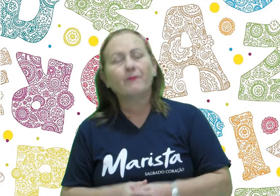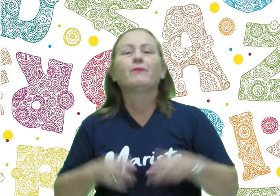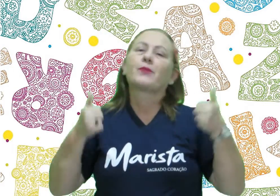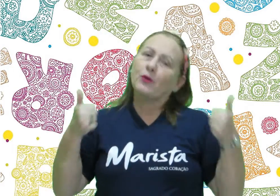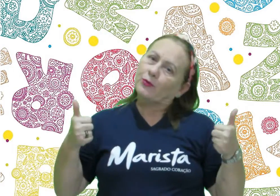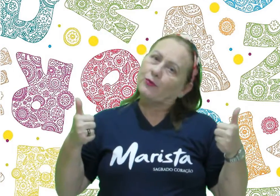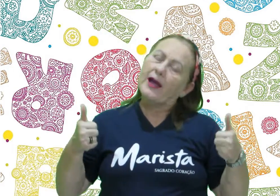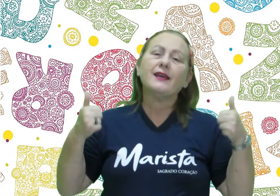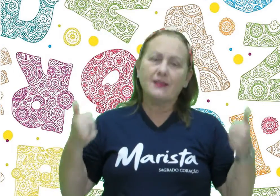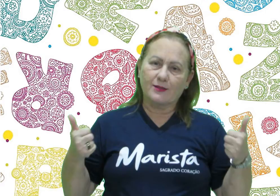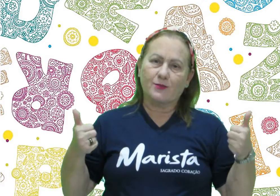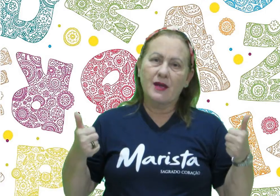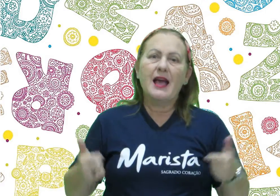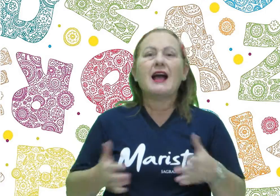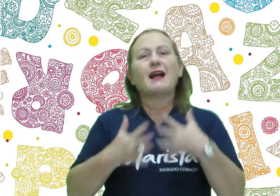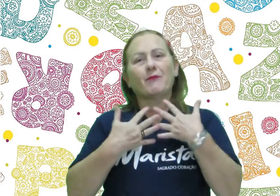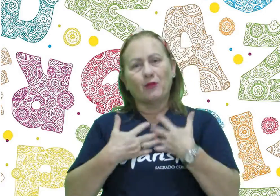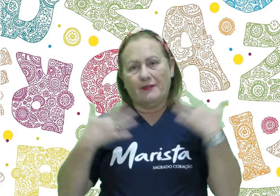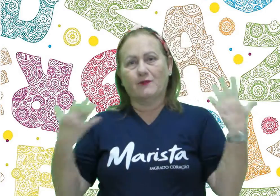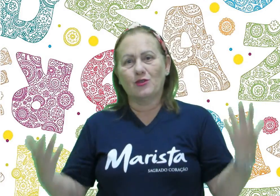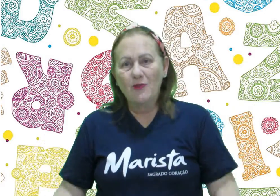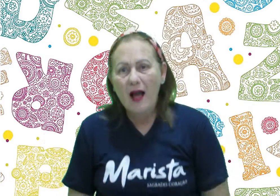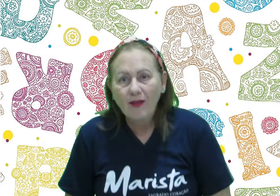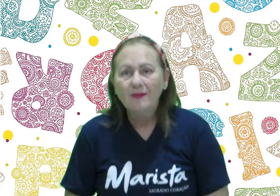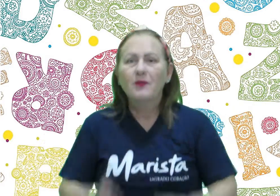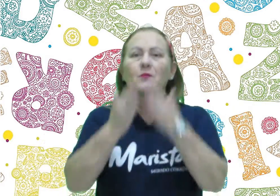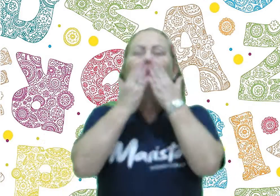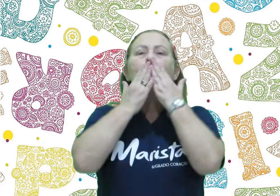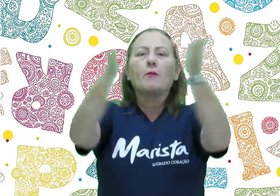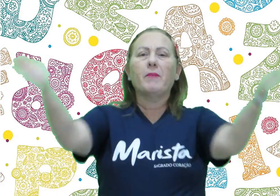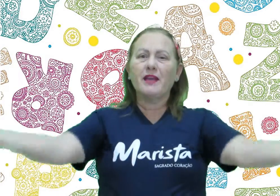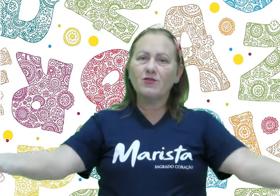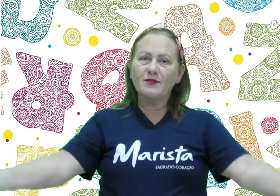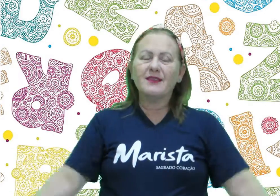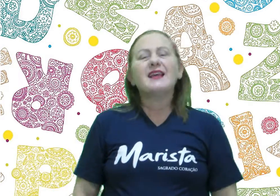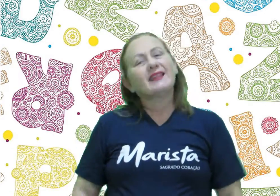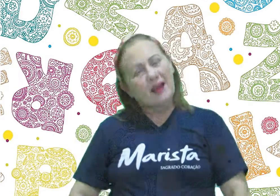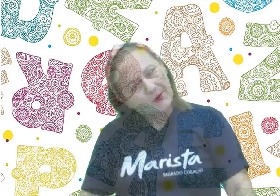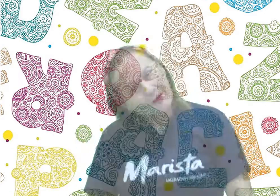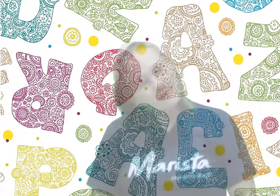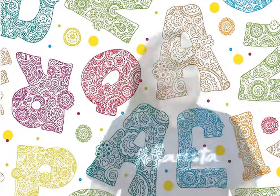Pronto, é isso. Acabou nosso vídeo-aula. Beijos e até a próxima.